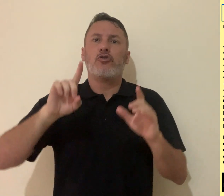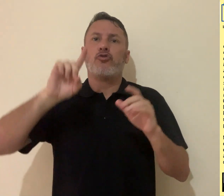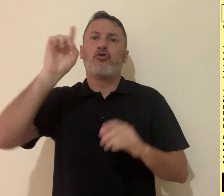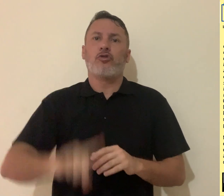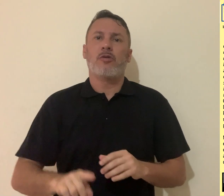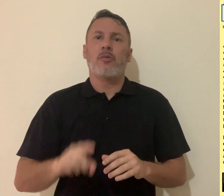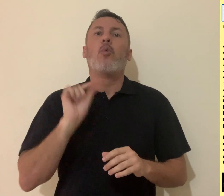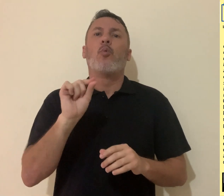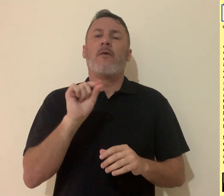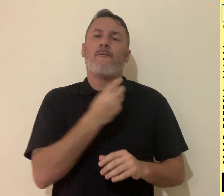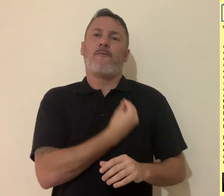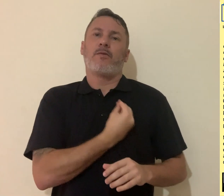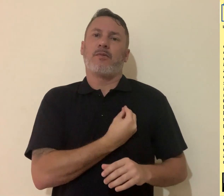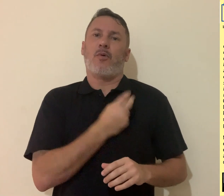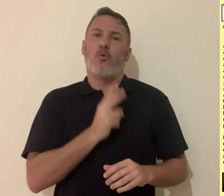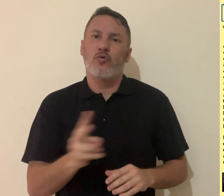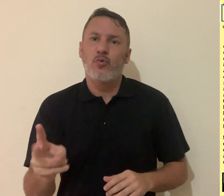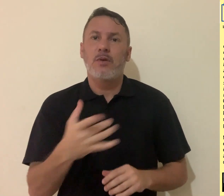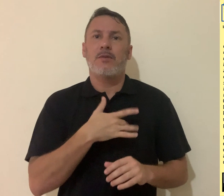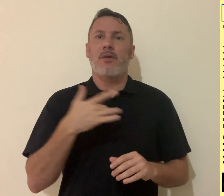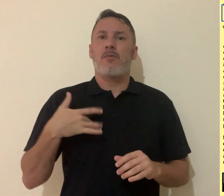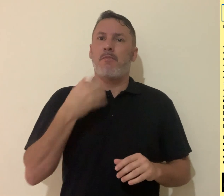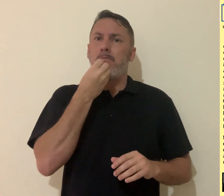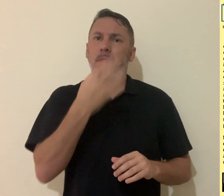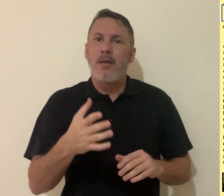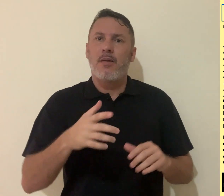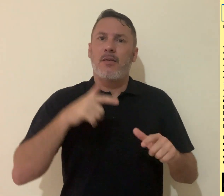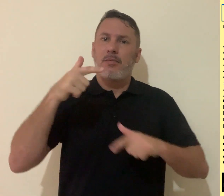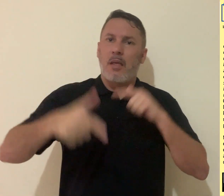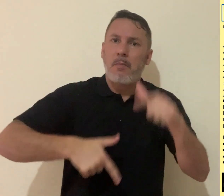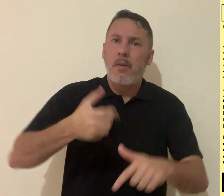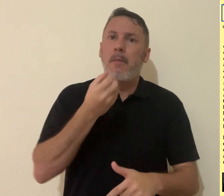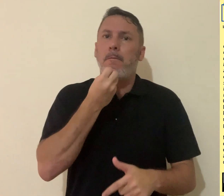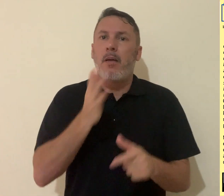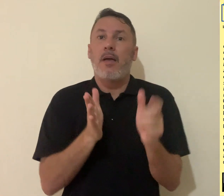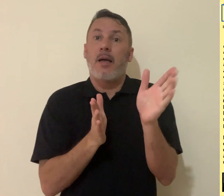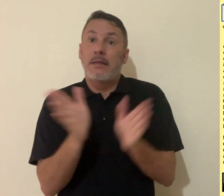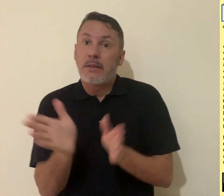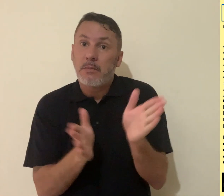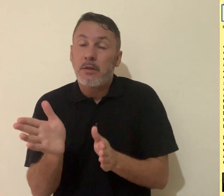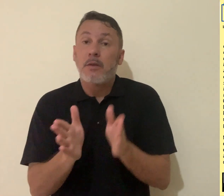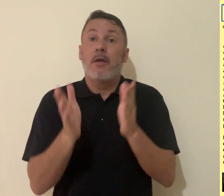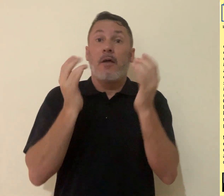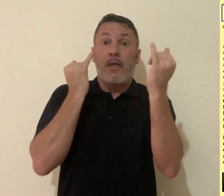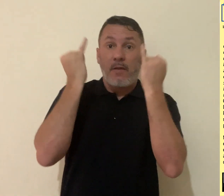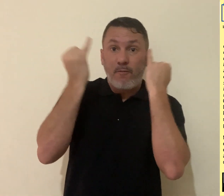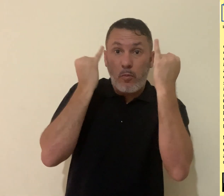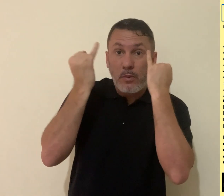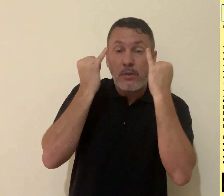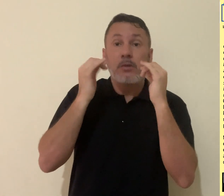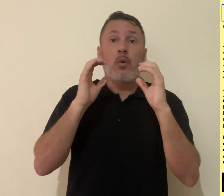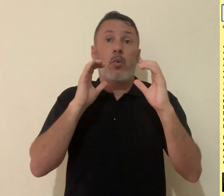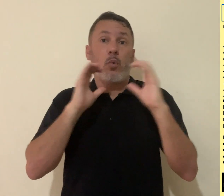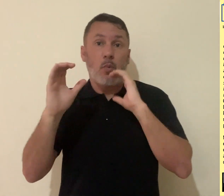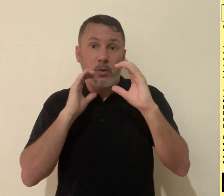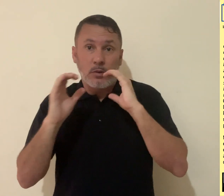efetivação dos direitos referentes à vida à saúde ao trabalho acessibilidade à informação